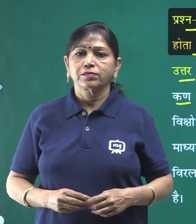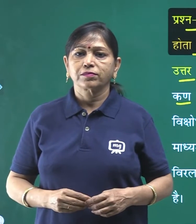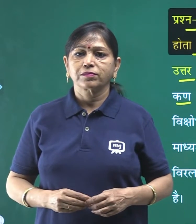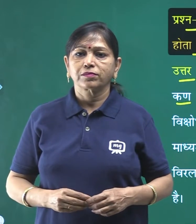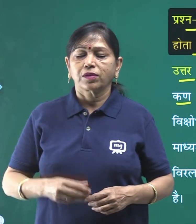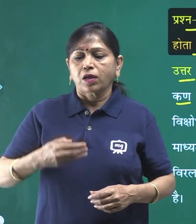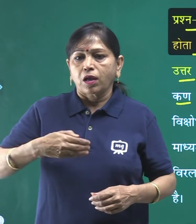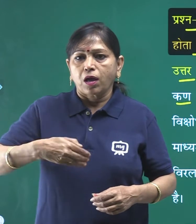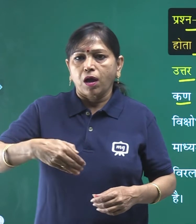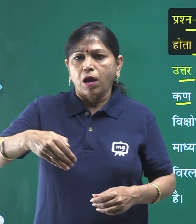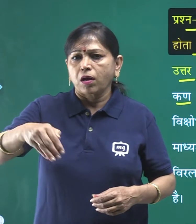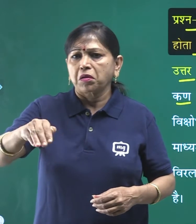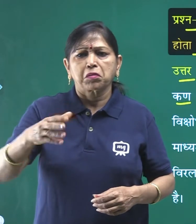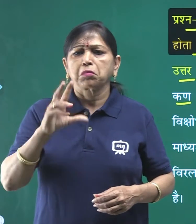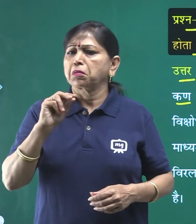आगे नहीं बढ़ते हैं,